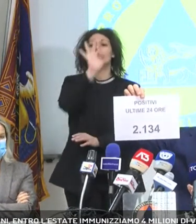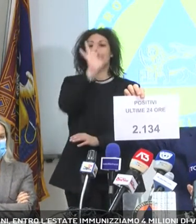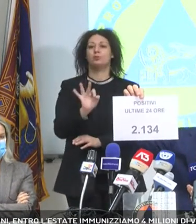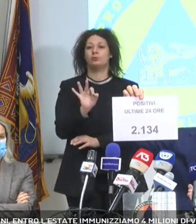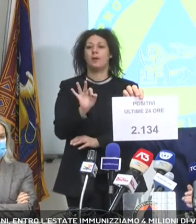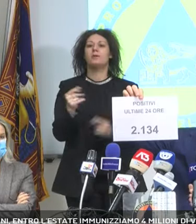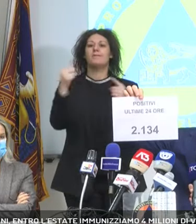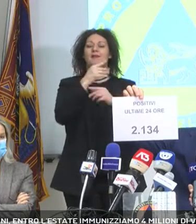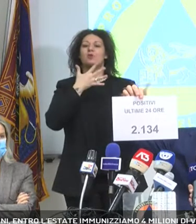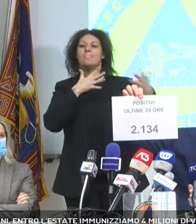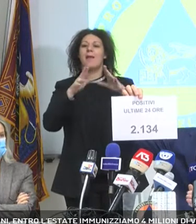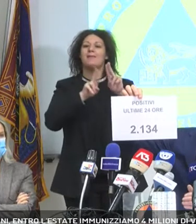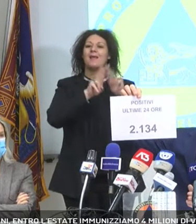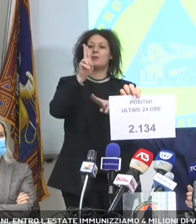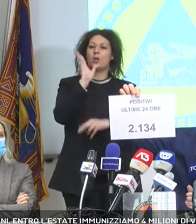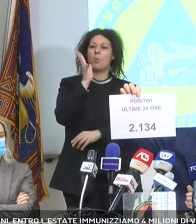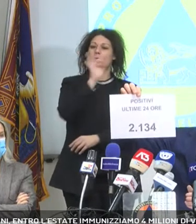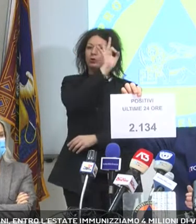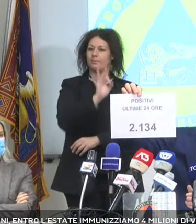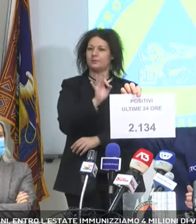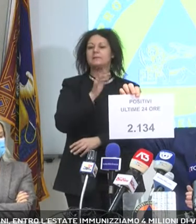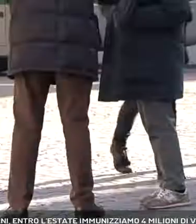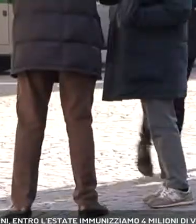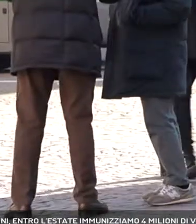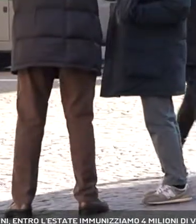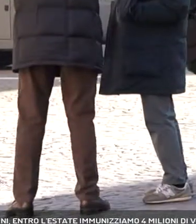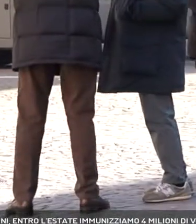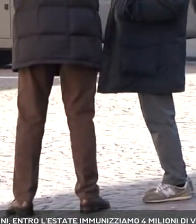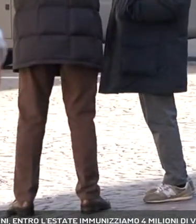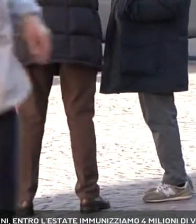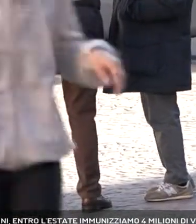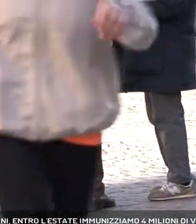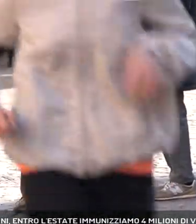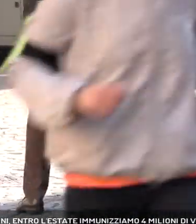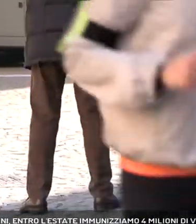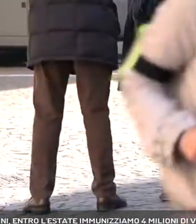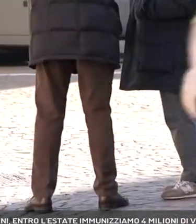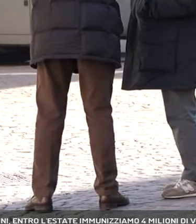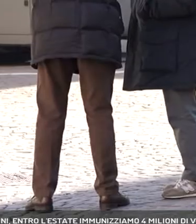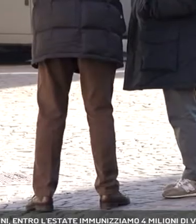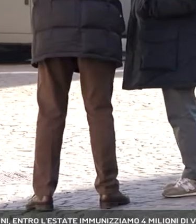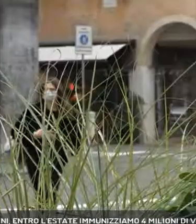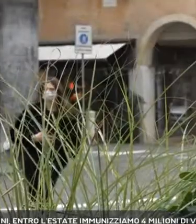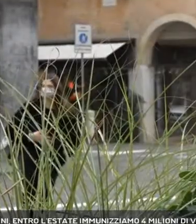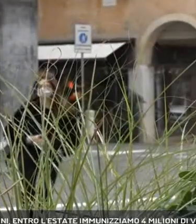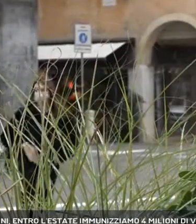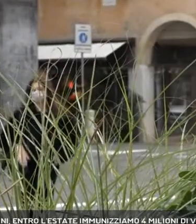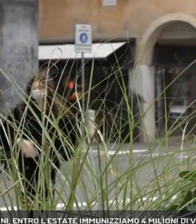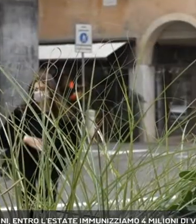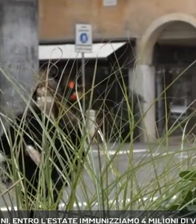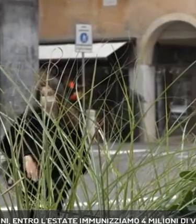e ci sono un sacco di regioni che sicuramente hanno incidenza più alta il cambio di rotta però può essere repentino non è terrorismo